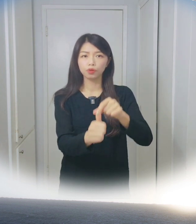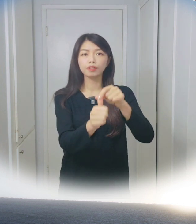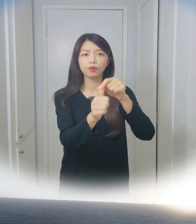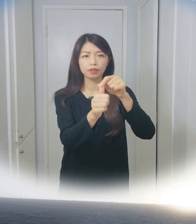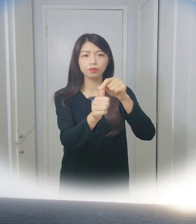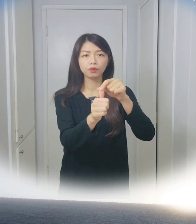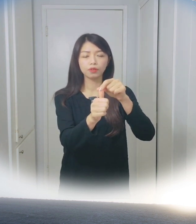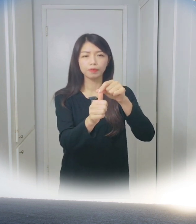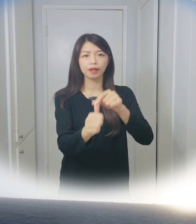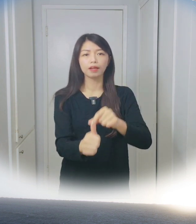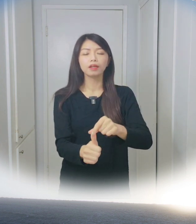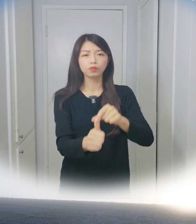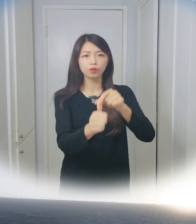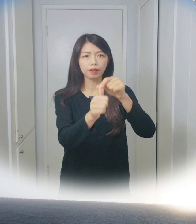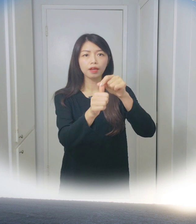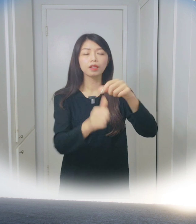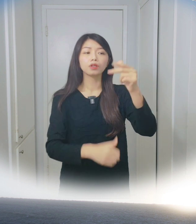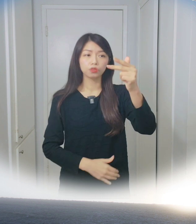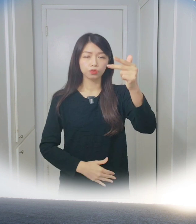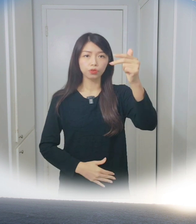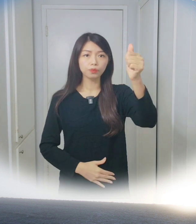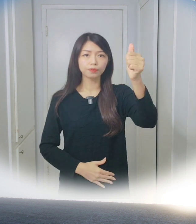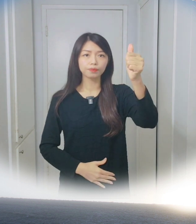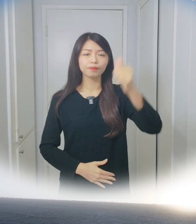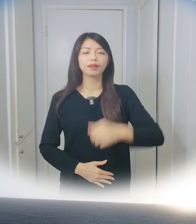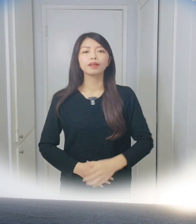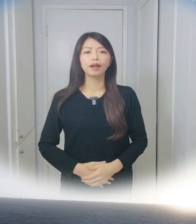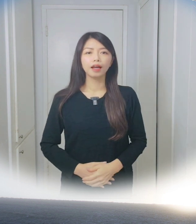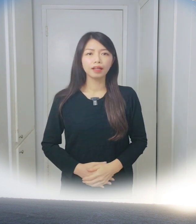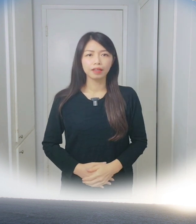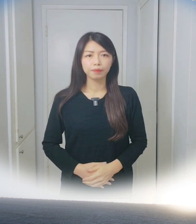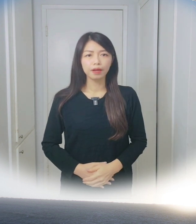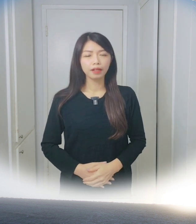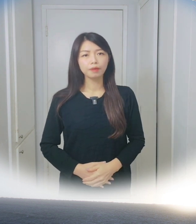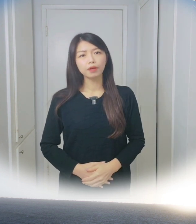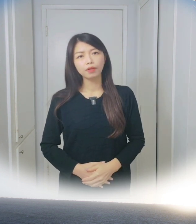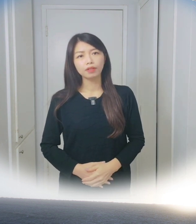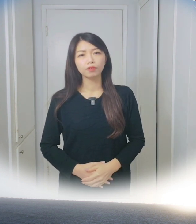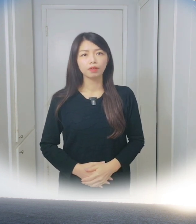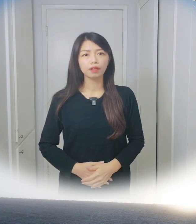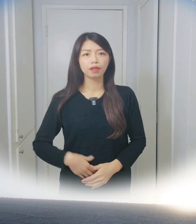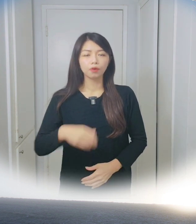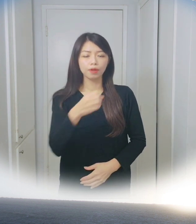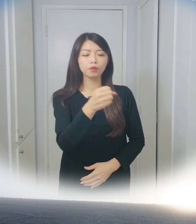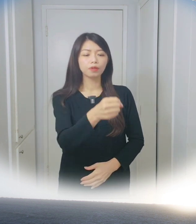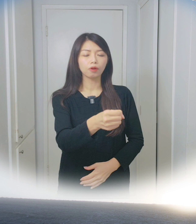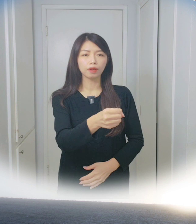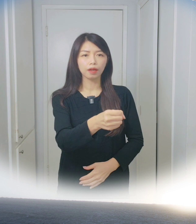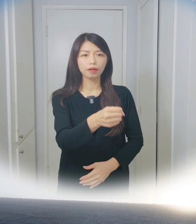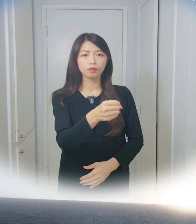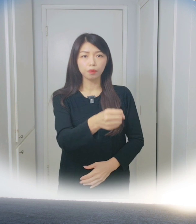되고 구원이라고 하는 뜻의 수어도 됩니다. 구원의 주 하나님. 하나님이라고 하는 뜻의 수어는